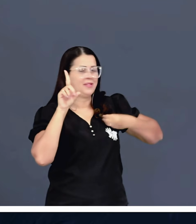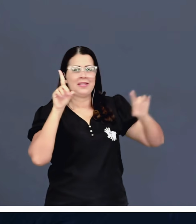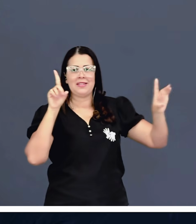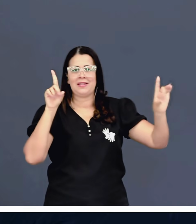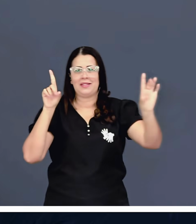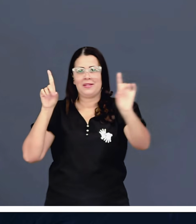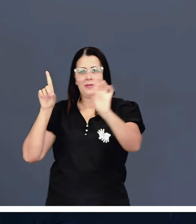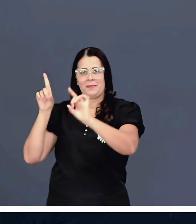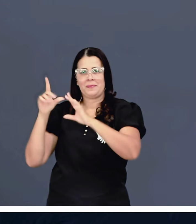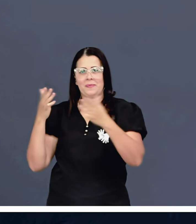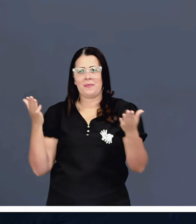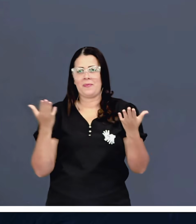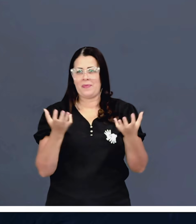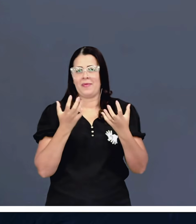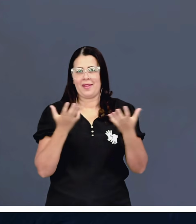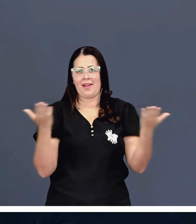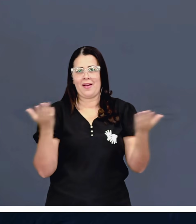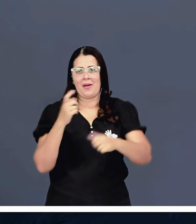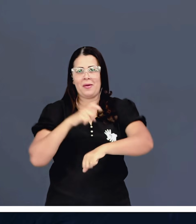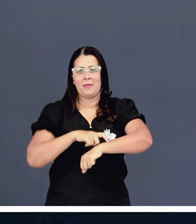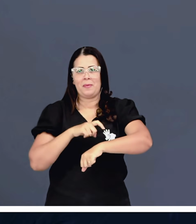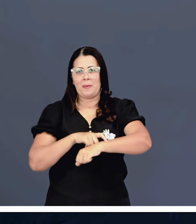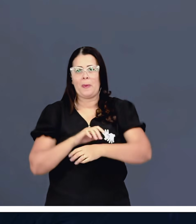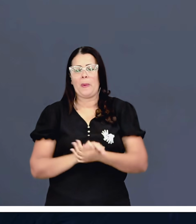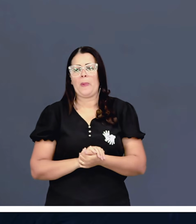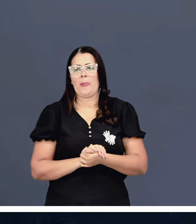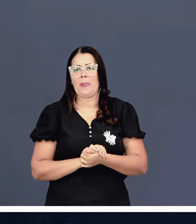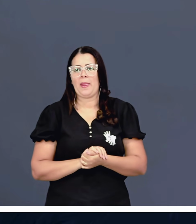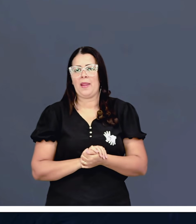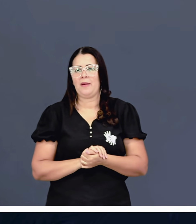de vocês. Eu quero agora, nesse momento,